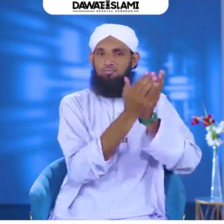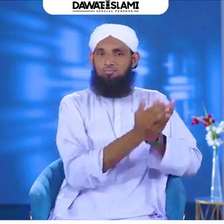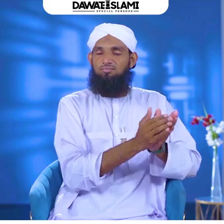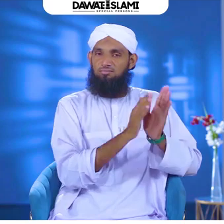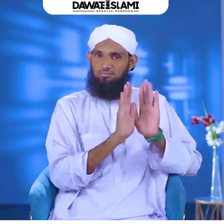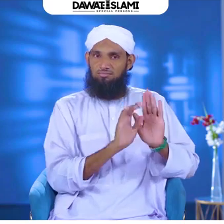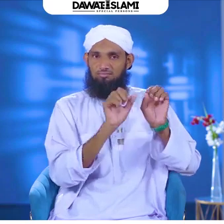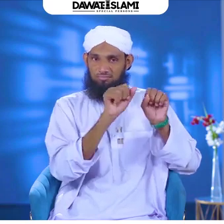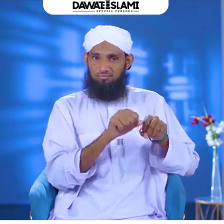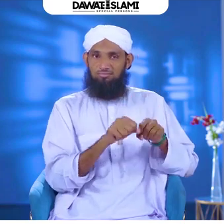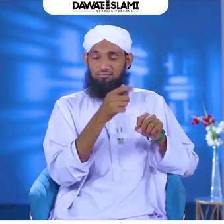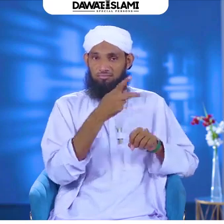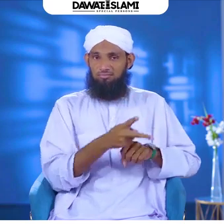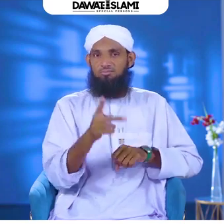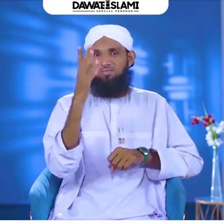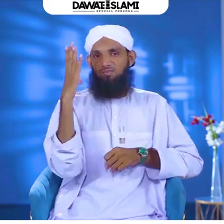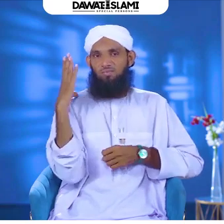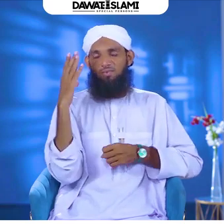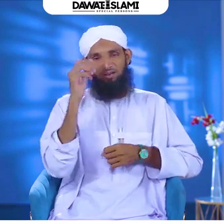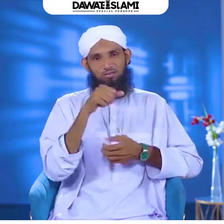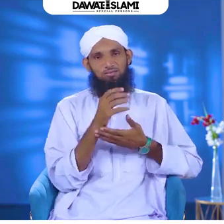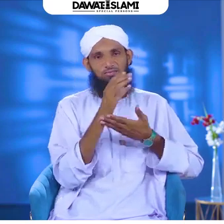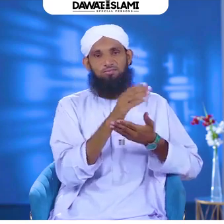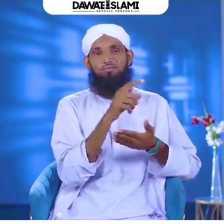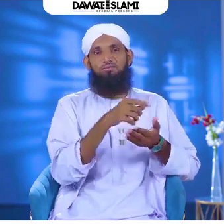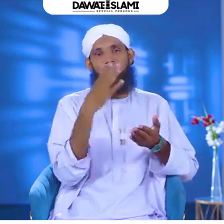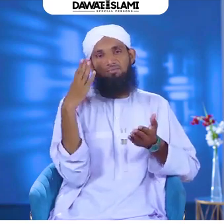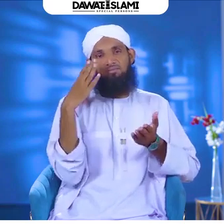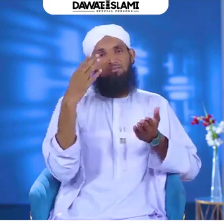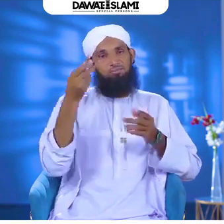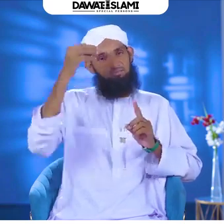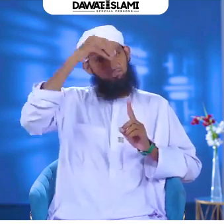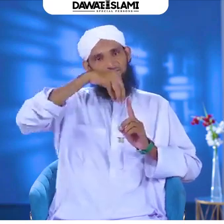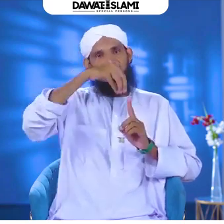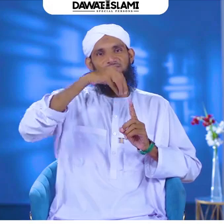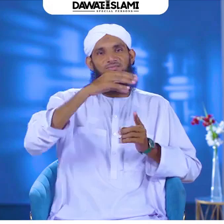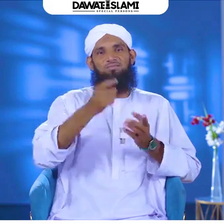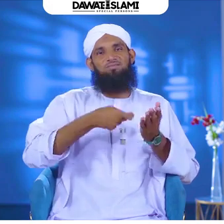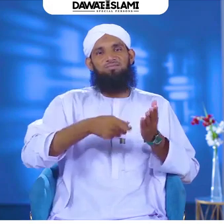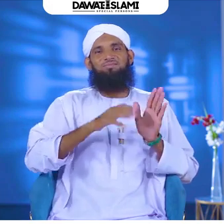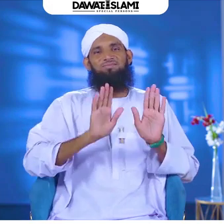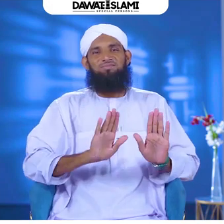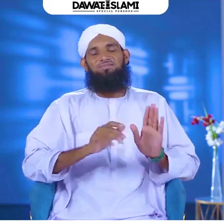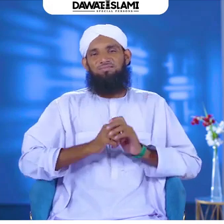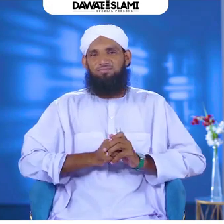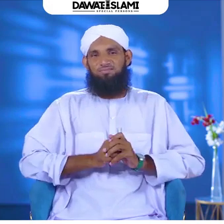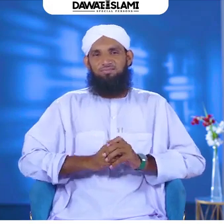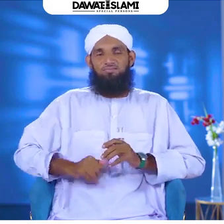ہوا ہے جس کا ثواب بعد میں بھی اسے پہنچ رہا ہے، تو وہ اس کے نامہ اعمال میں لکھا جاتا رہتا ہے. صدقہ جاریہ،